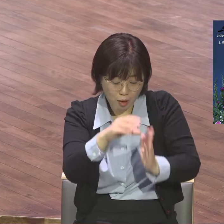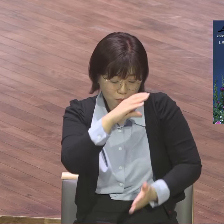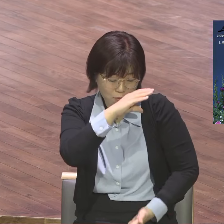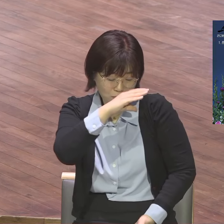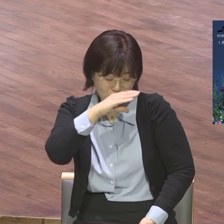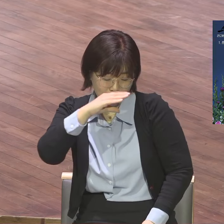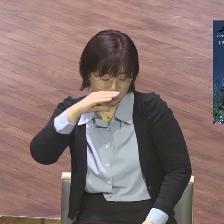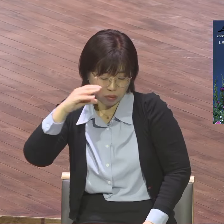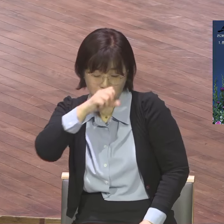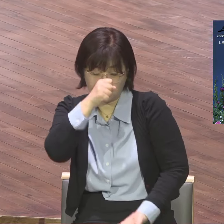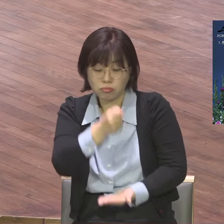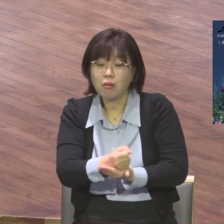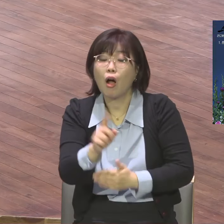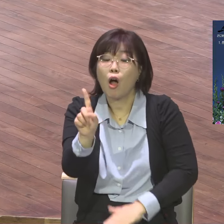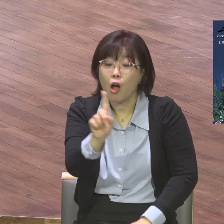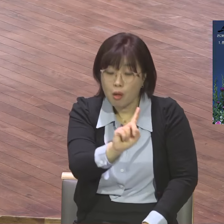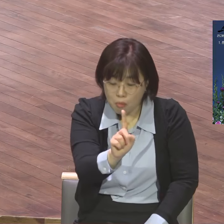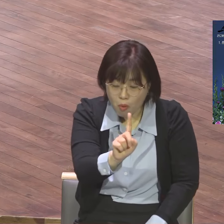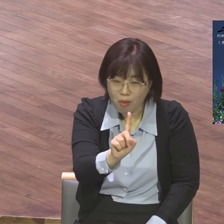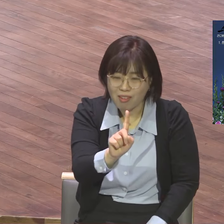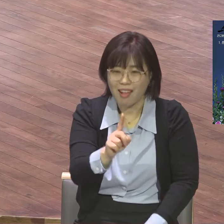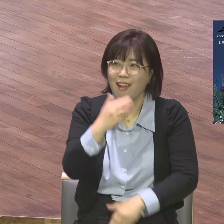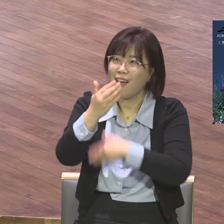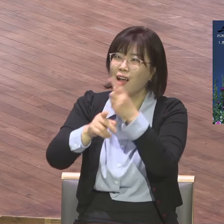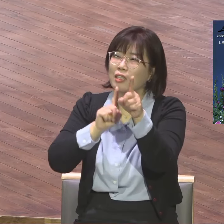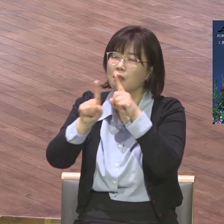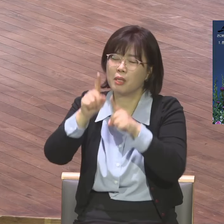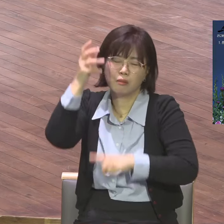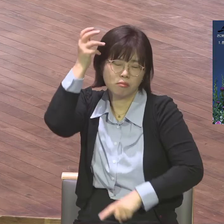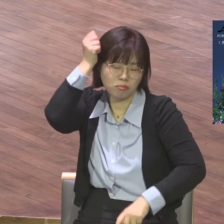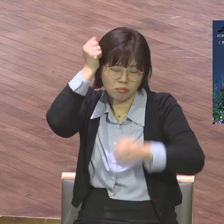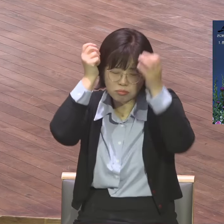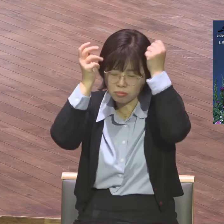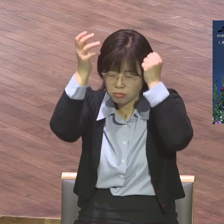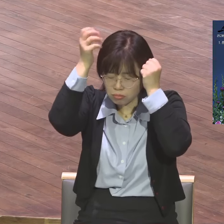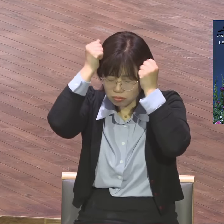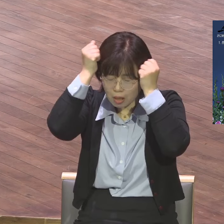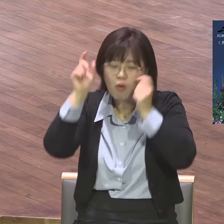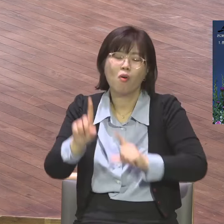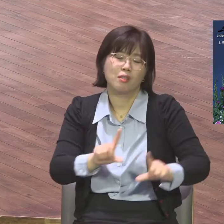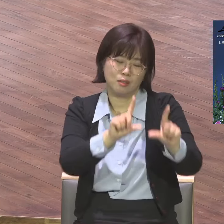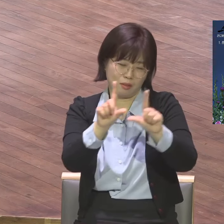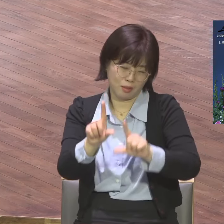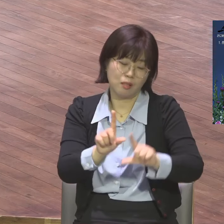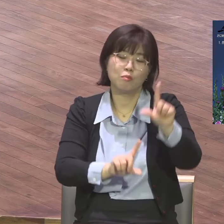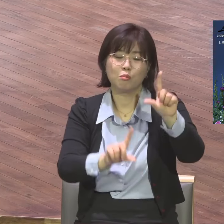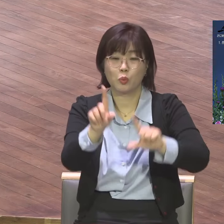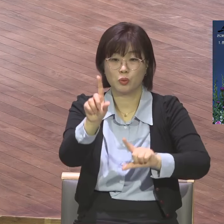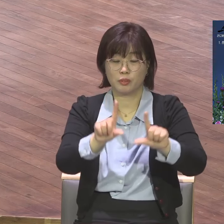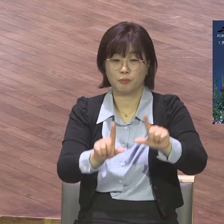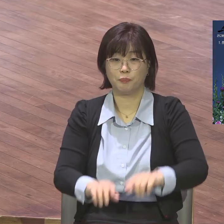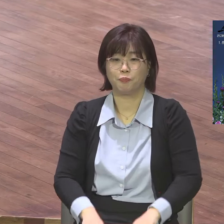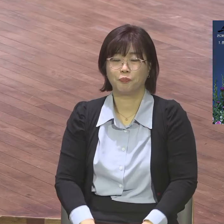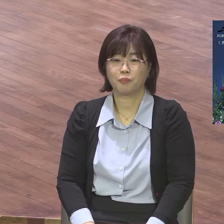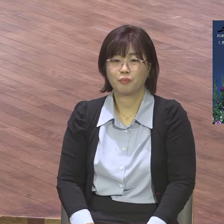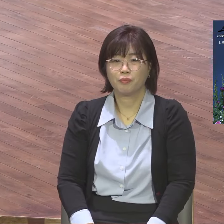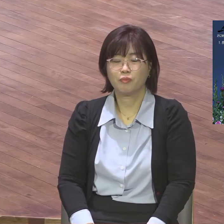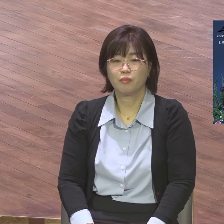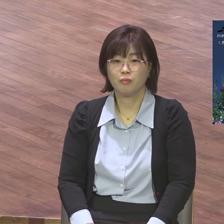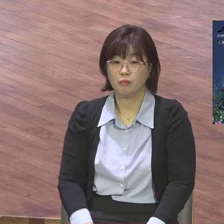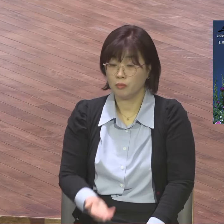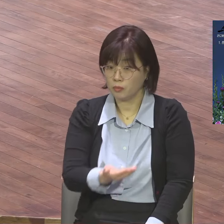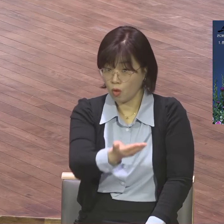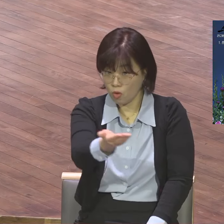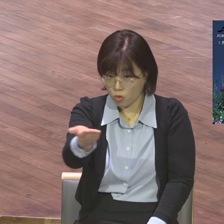성삼위 하나님이 나의 망대가 되시면 끝나는 거예요. 여기에 모든 성도는 한 사람도 헛된 인생을 살지